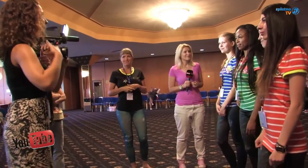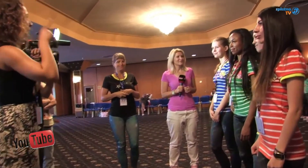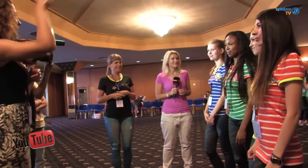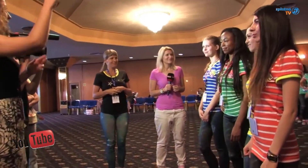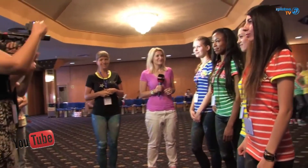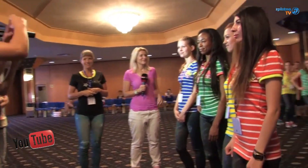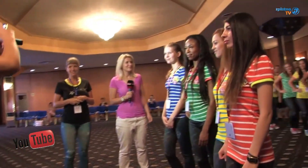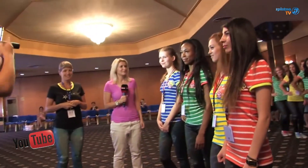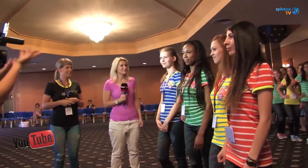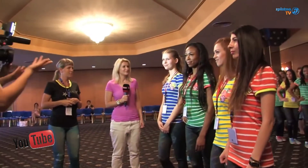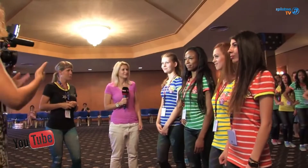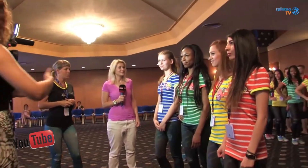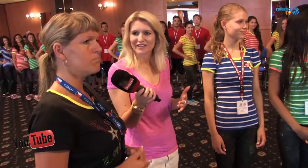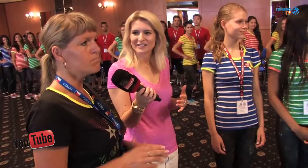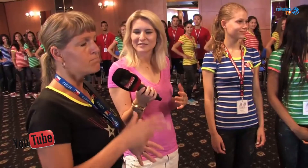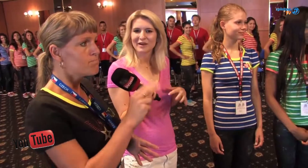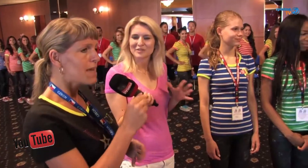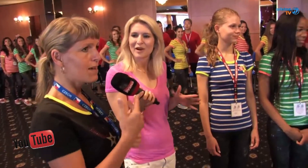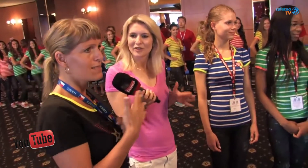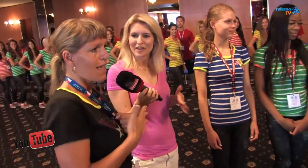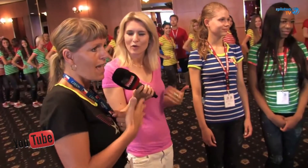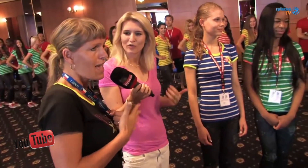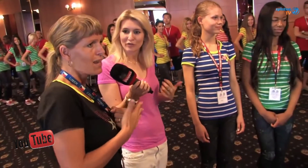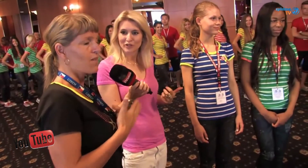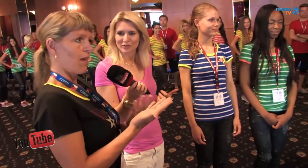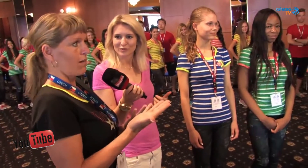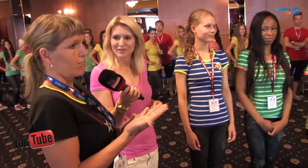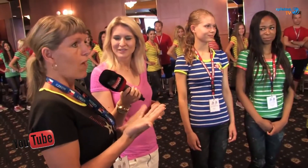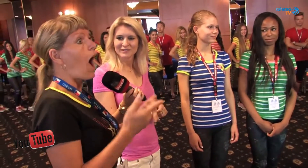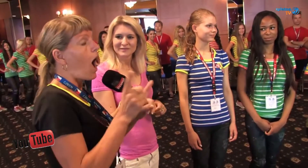I never saw this coming.